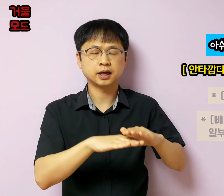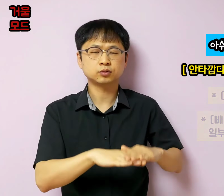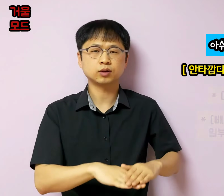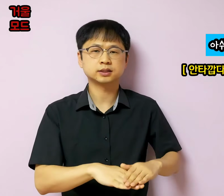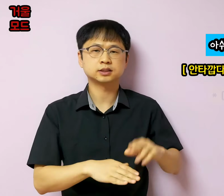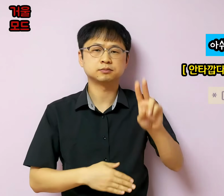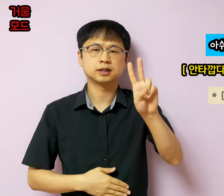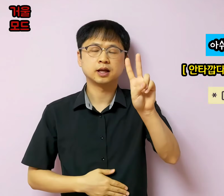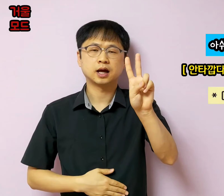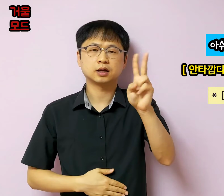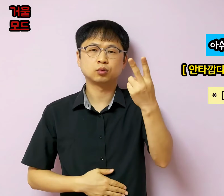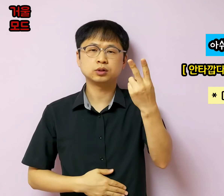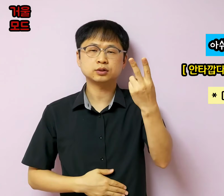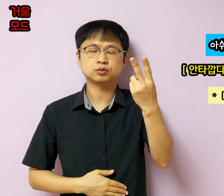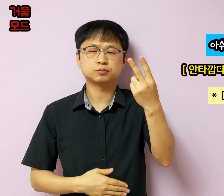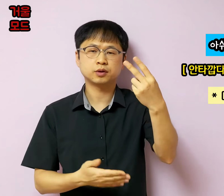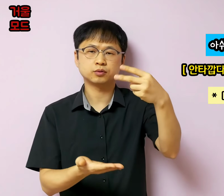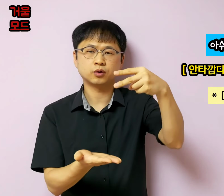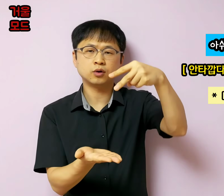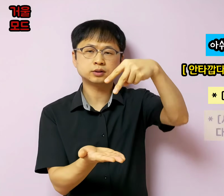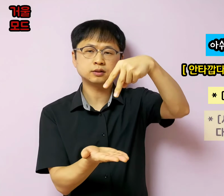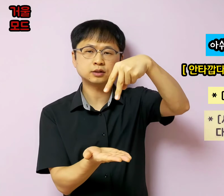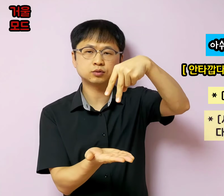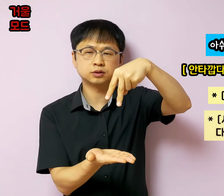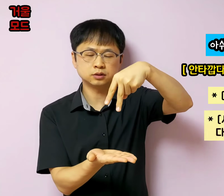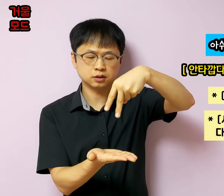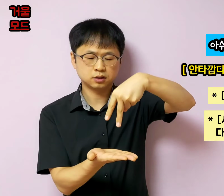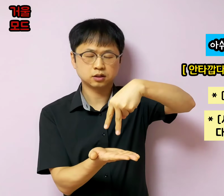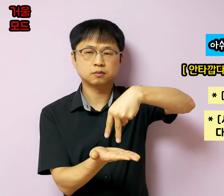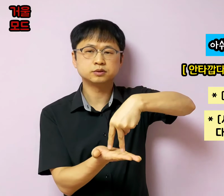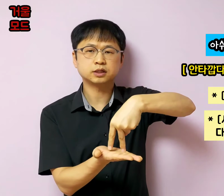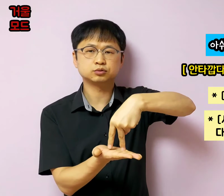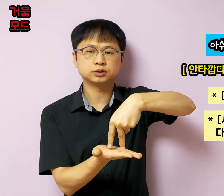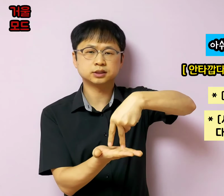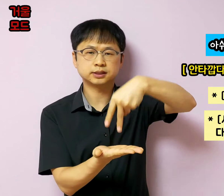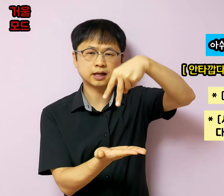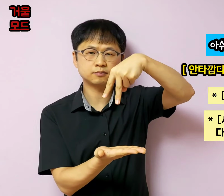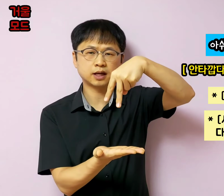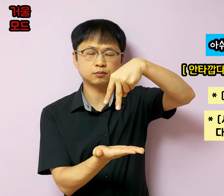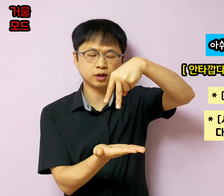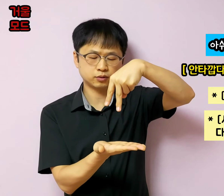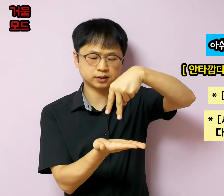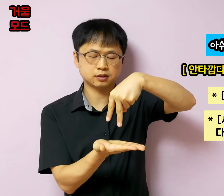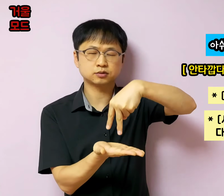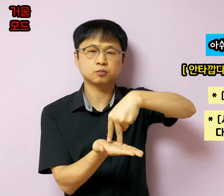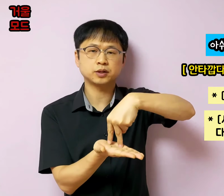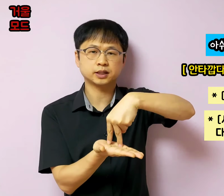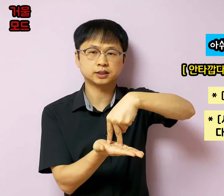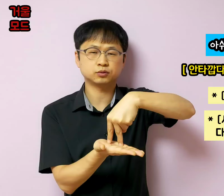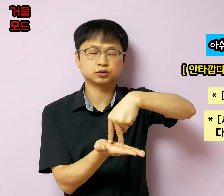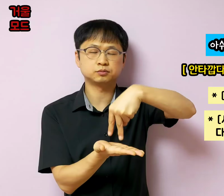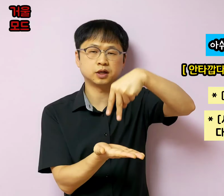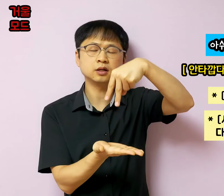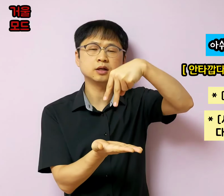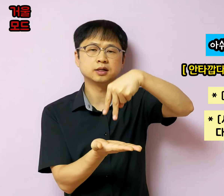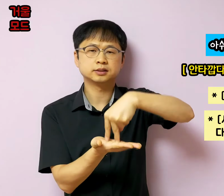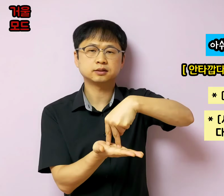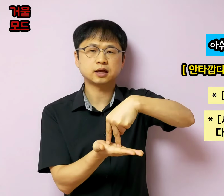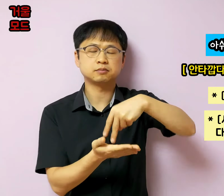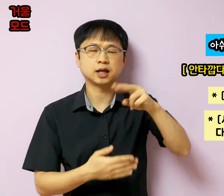채 돌아서지만, 아까 돌다 수는 배웠고요. 서다 수는 검지와 중지를 사람 다리 모양으로 해서 손바닥에 세워주시면